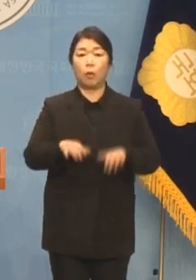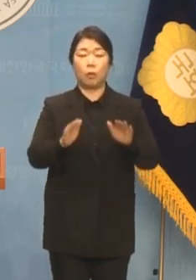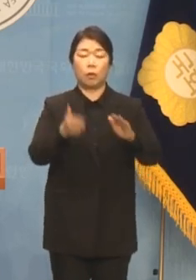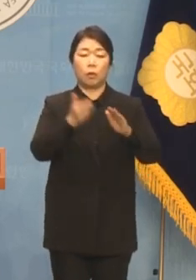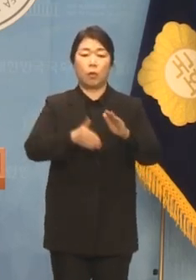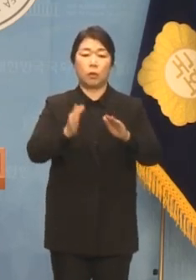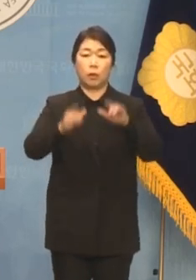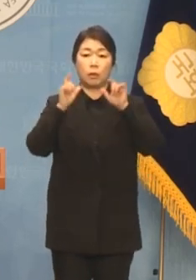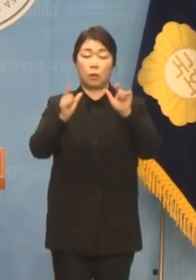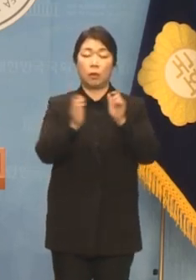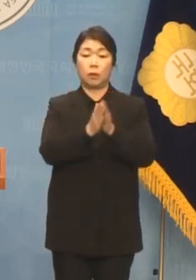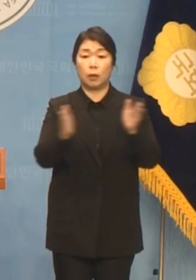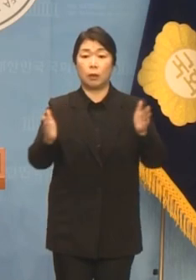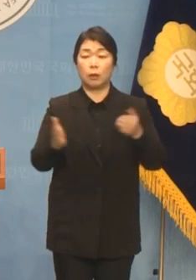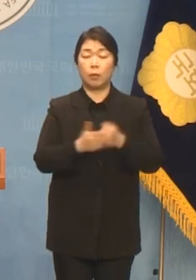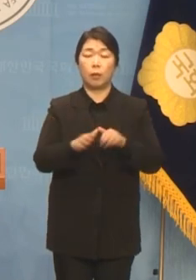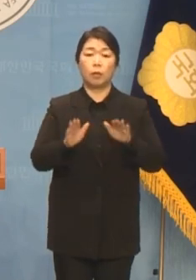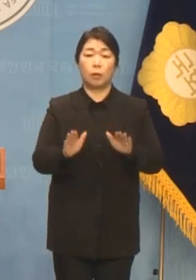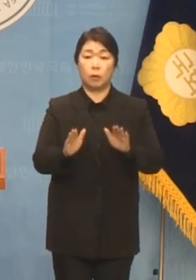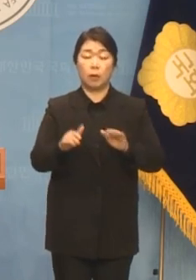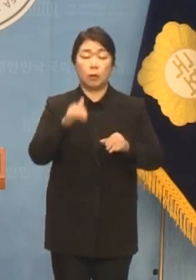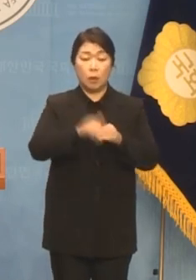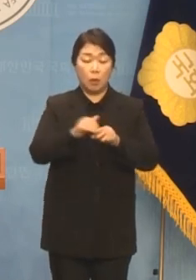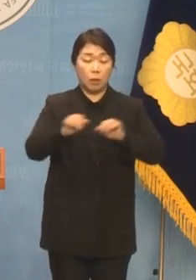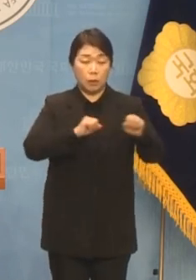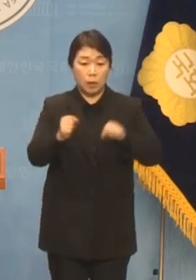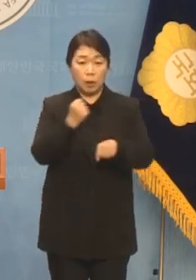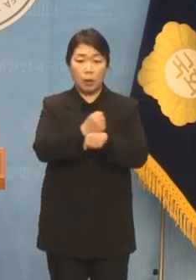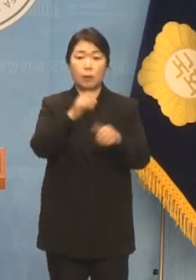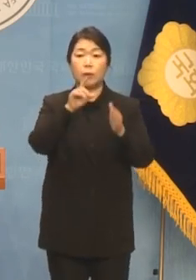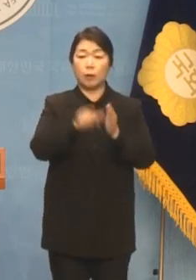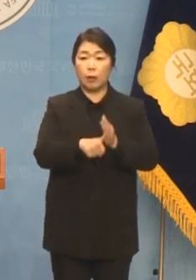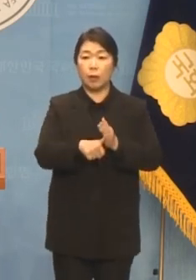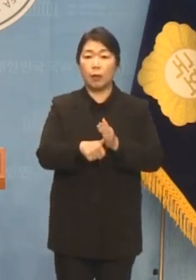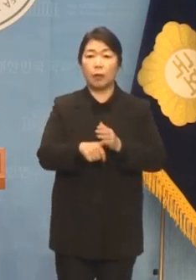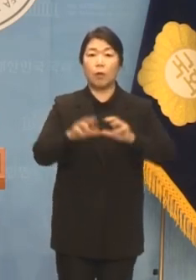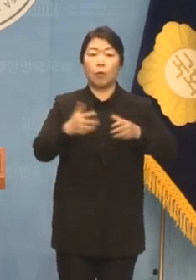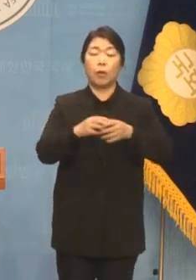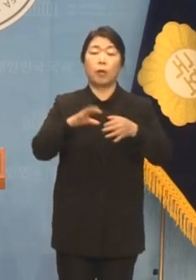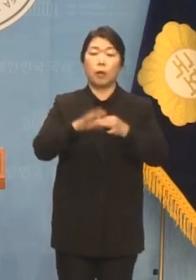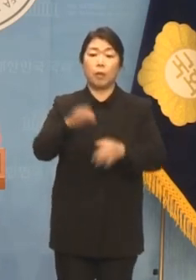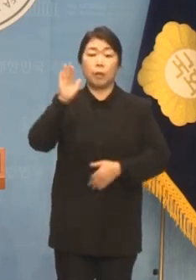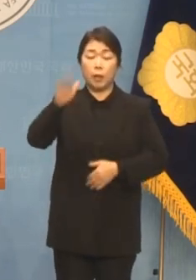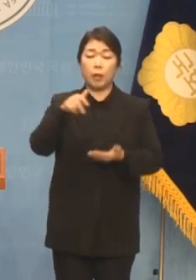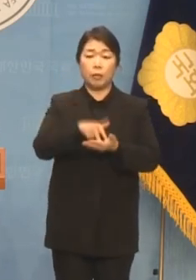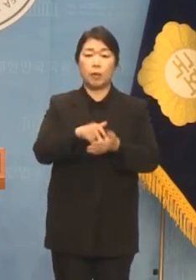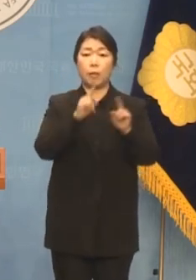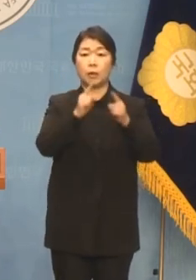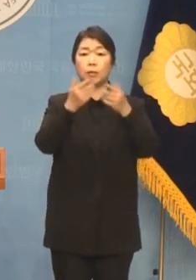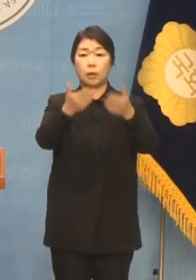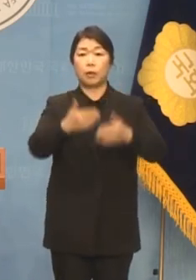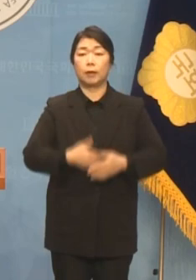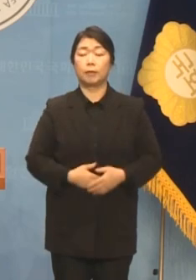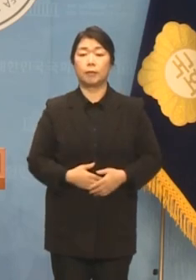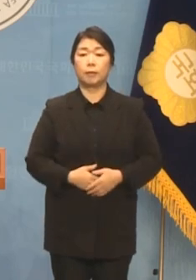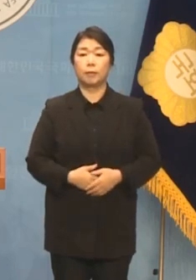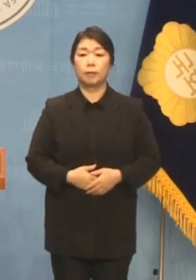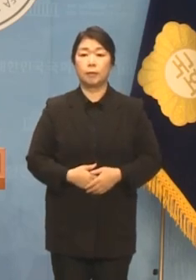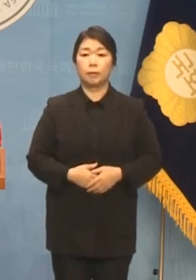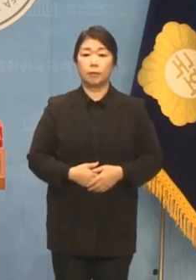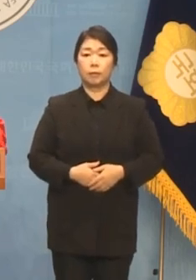시작돼서 여기에 임하는 국민의 미래 입장을 말씀드리기 위해서 자리에